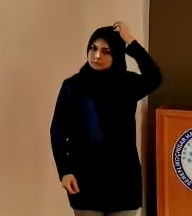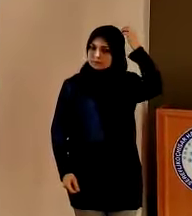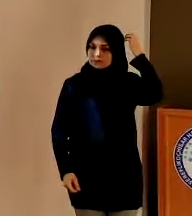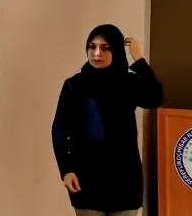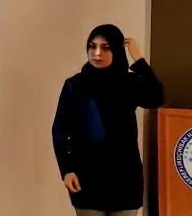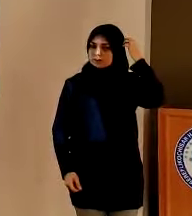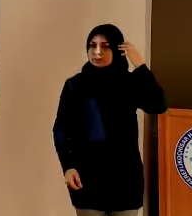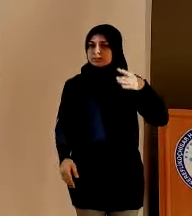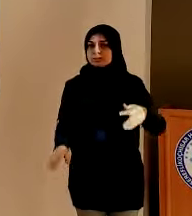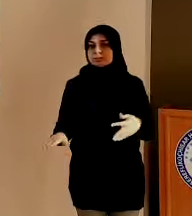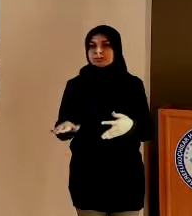tarak,